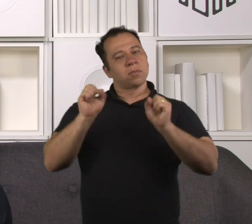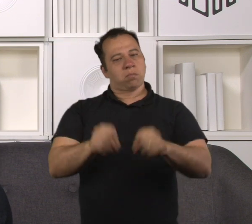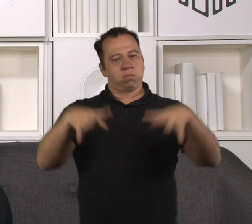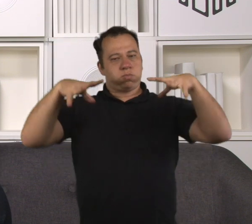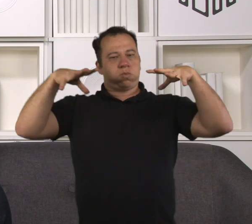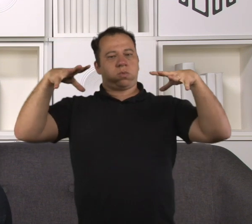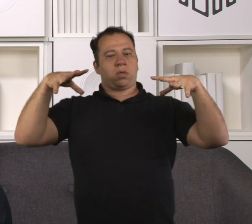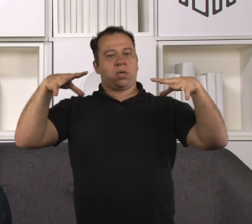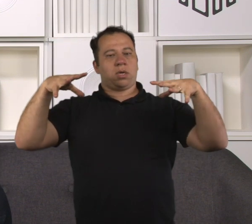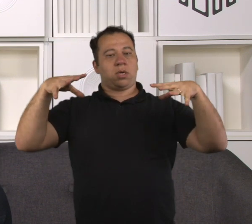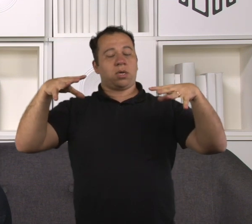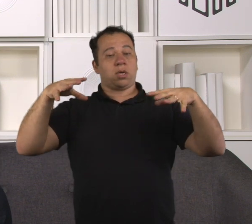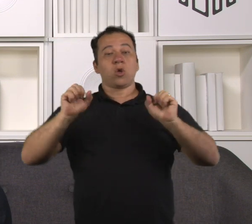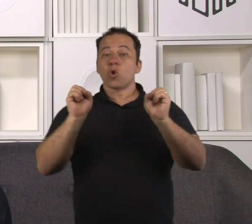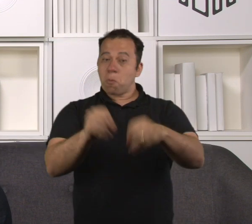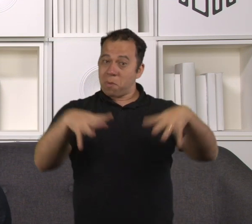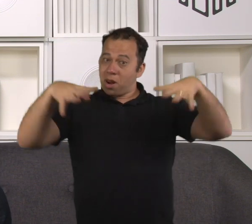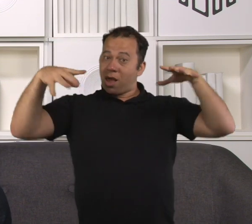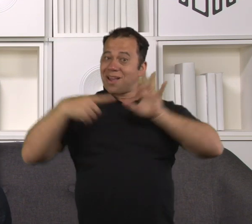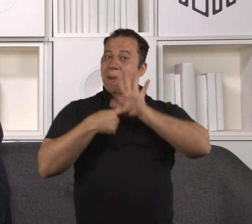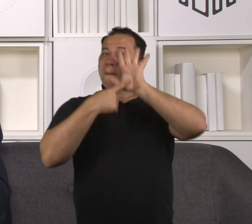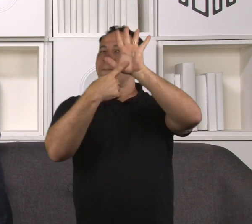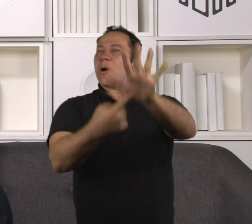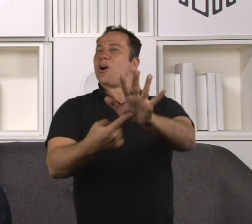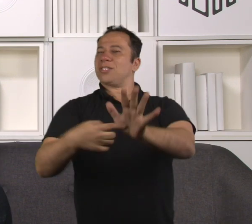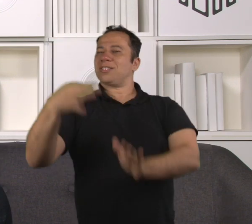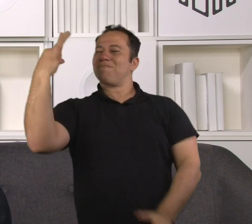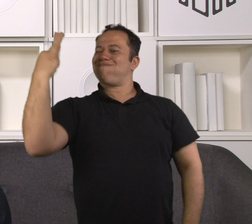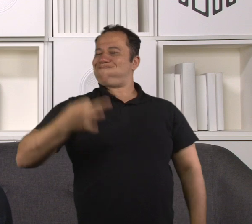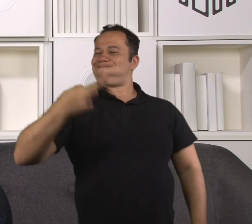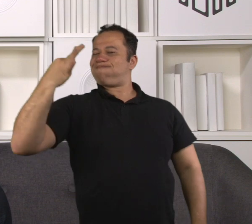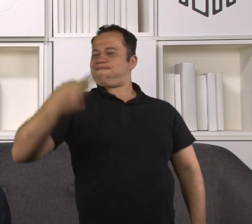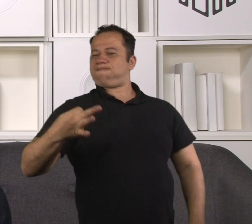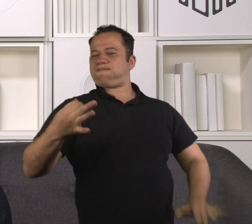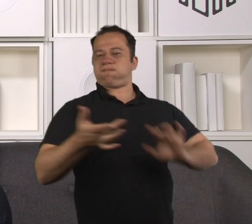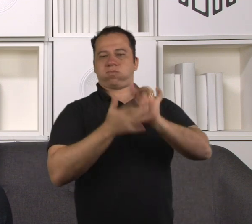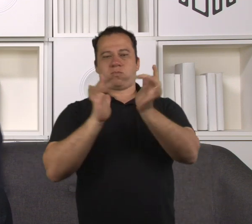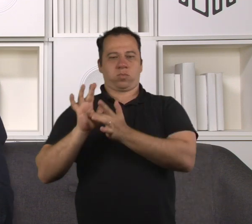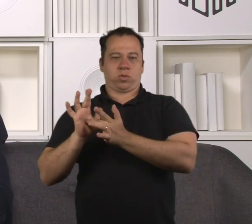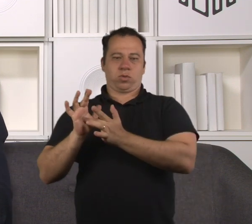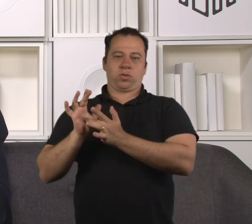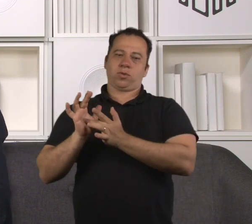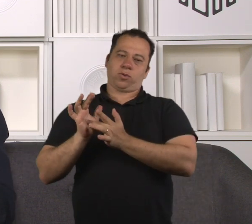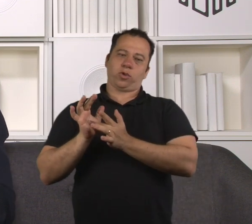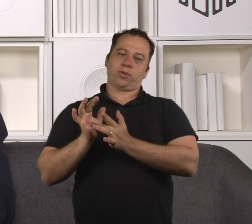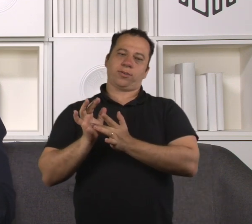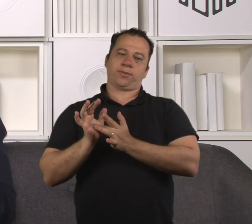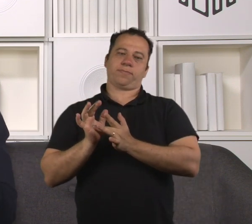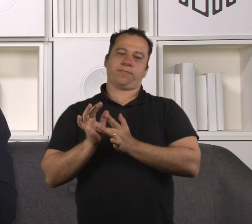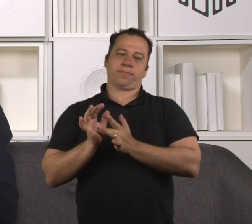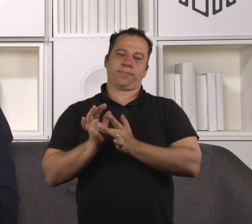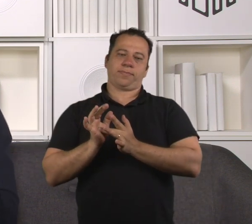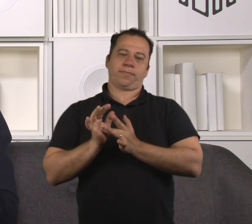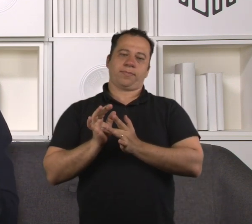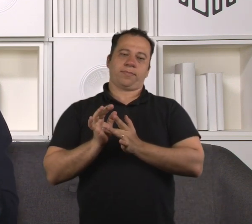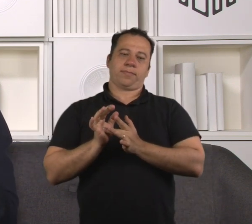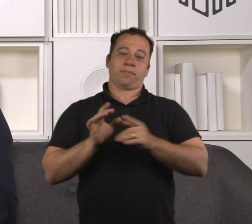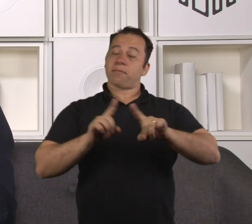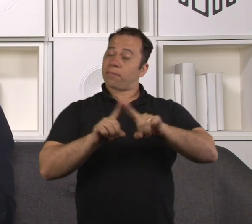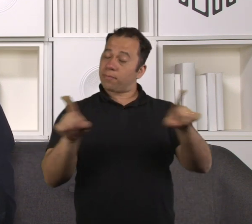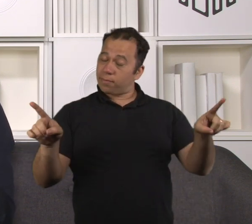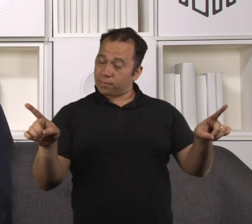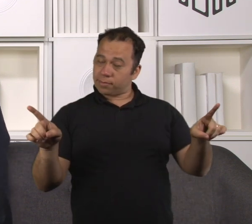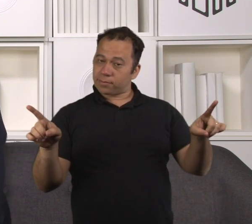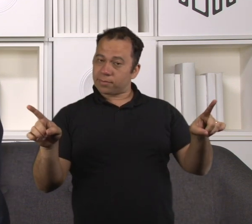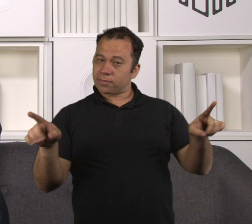sinal da perfeita humanidade de Deus, que ele era filho de Deus nesse sentido. Mas também os milagres de Jesus